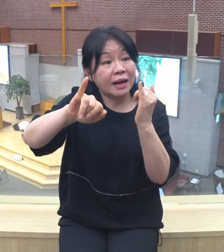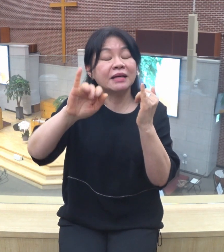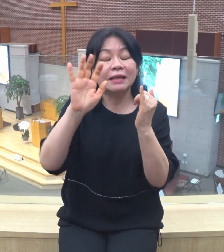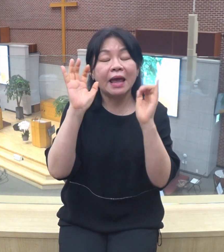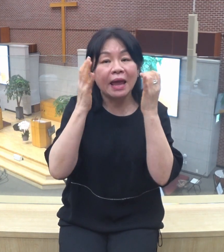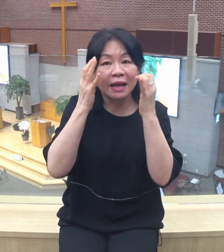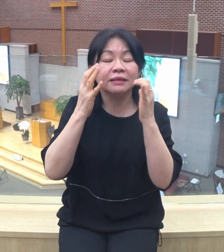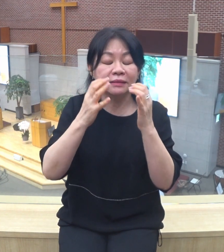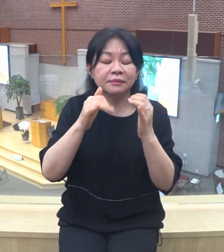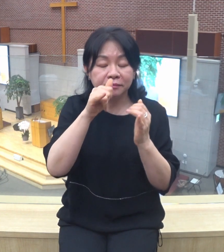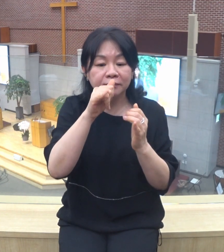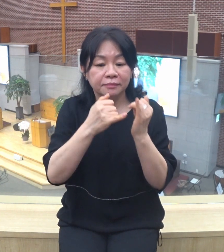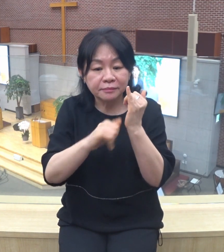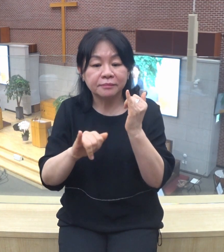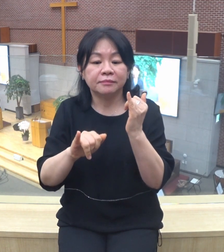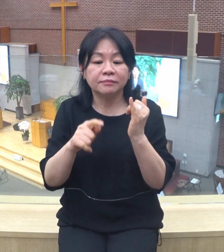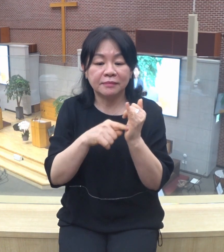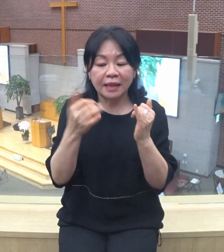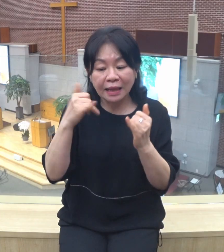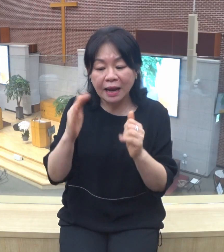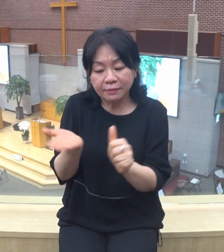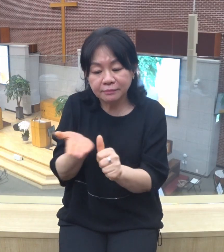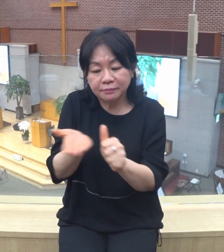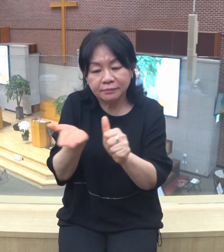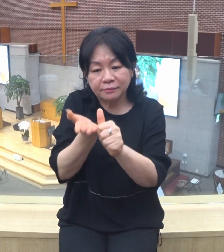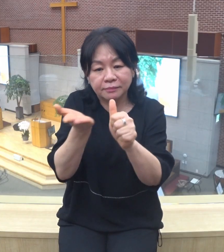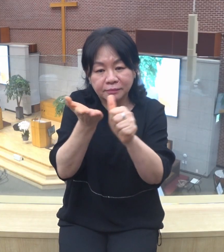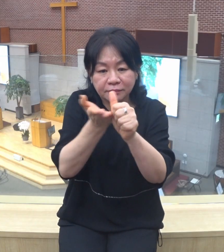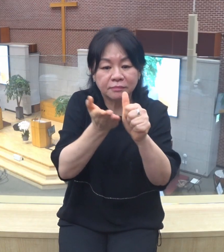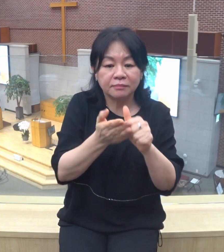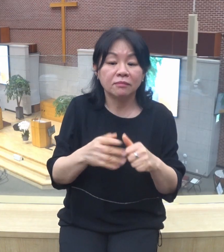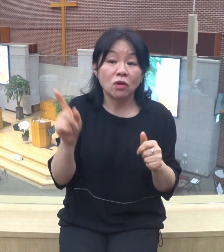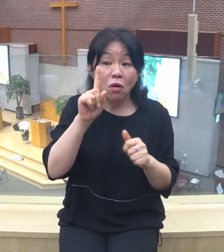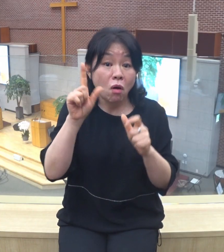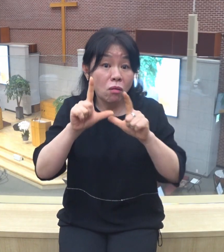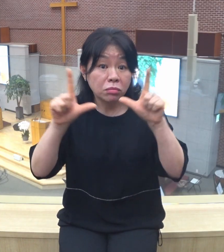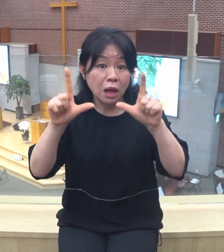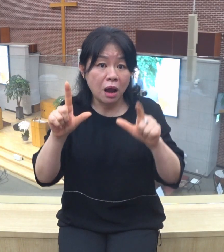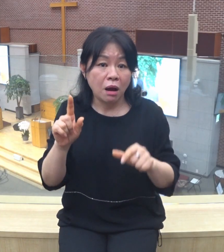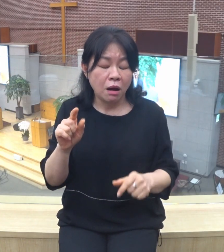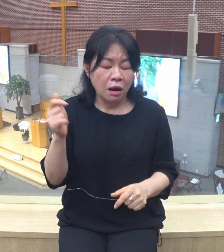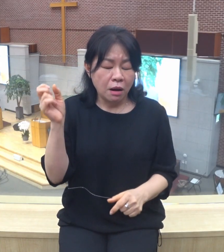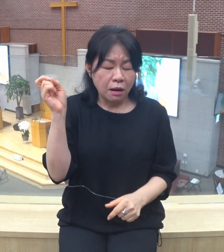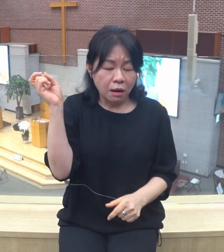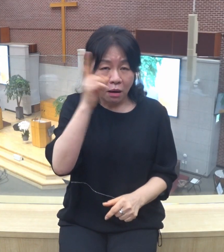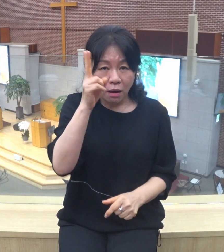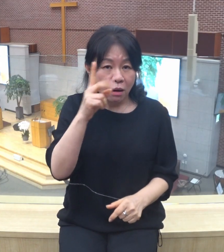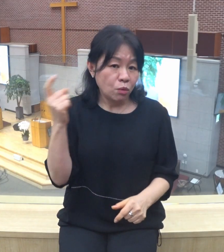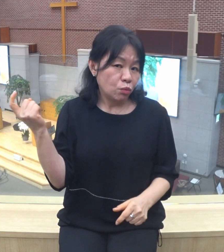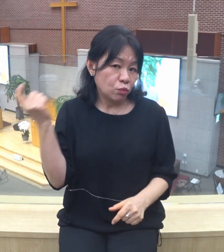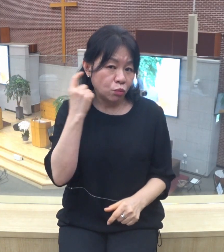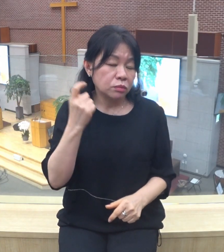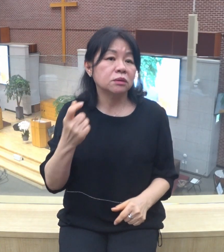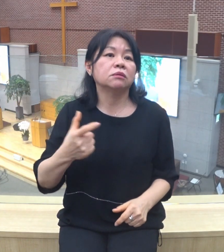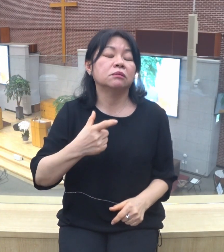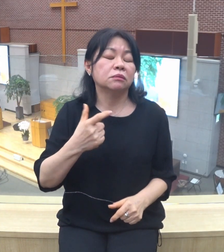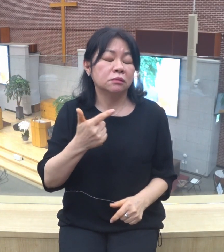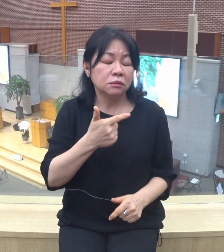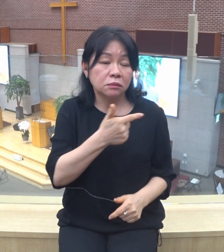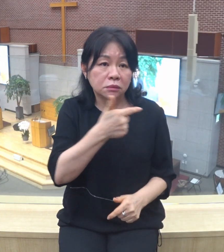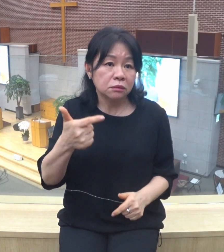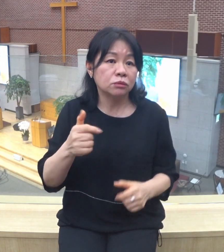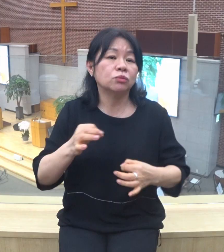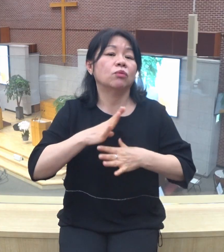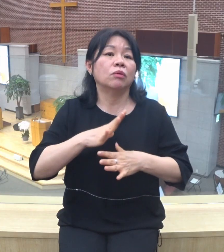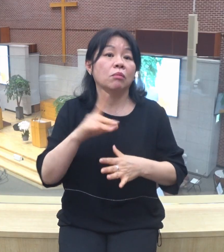생겼습니다. 어린 딸을 키우며 그는 어느 날 충격적인 사실을 알게 되었습니다.